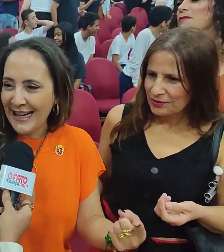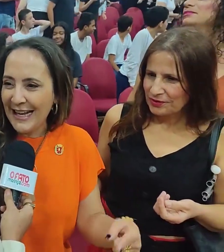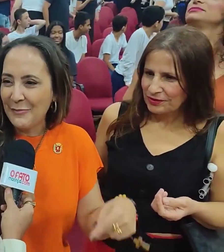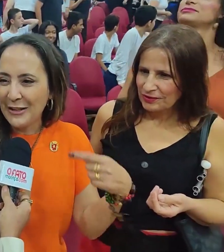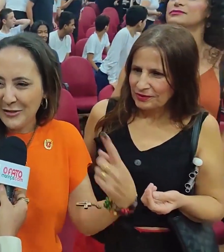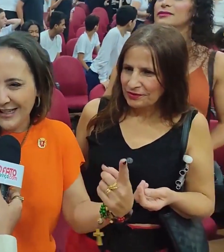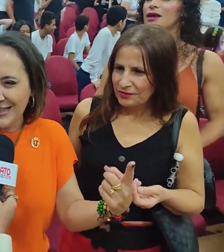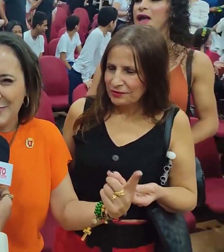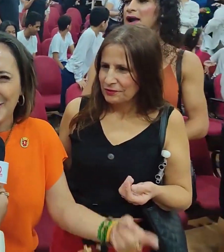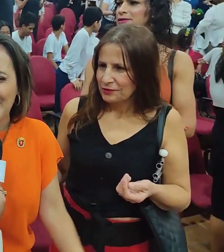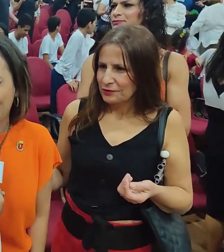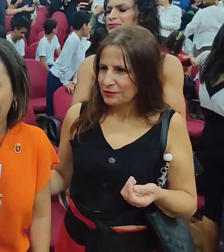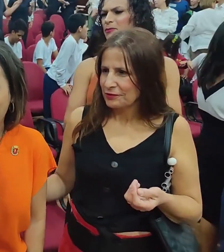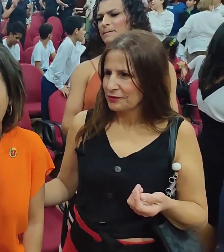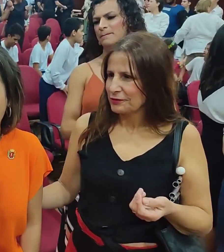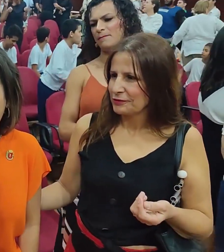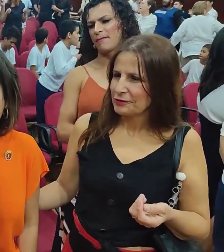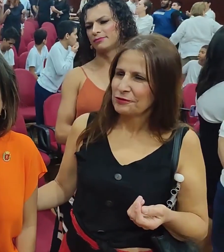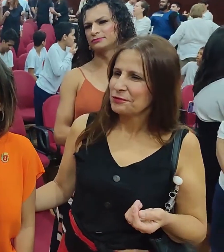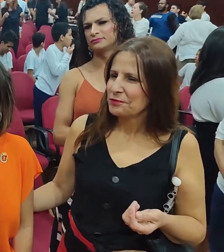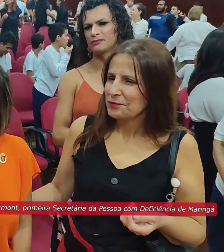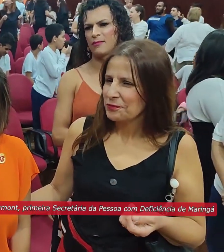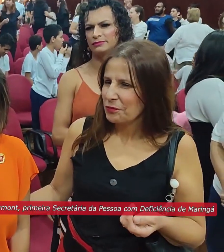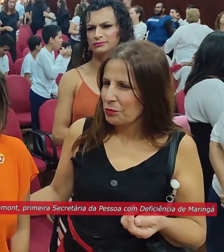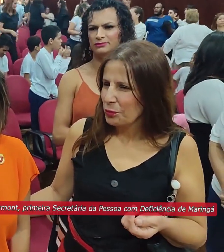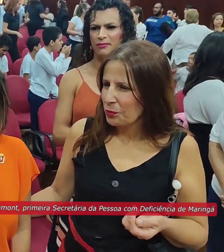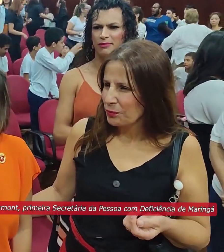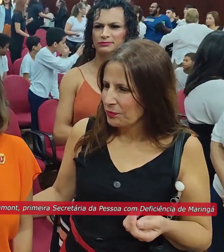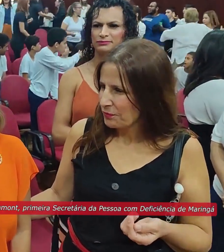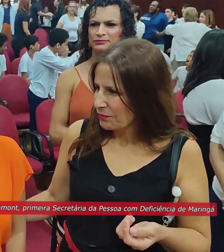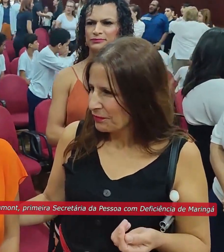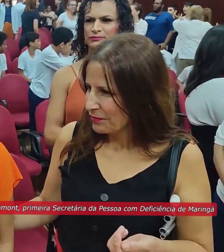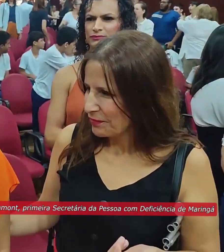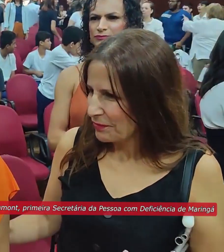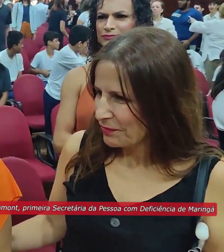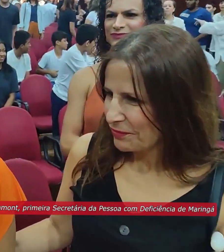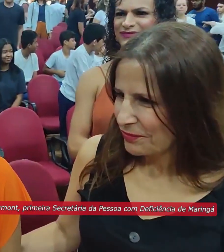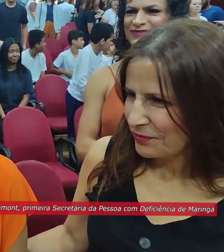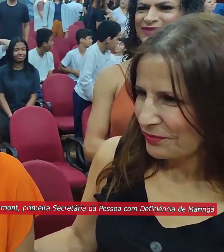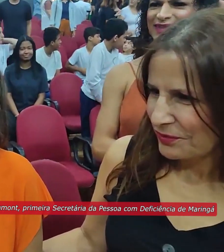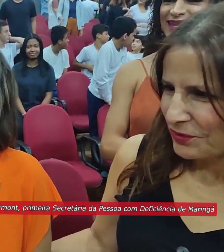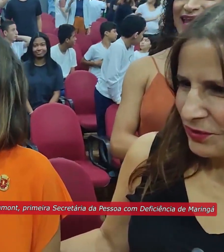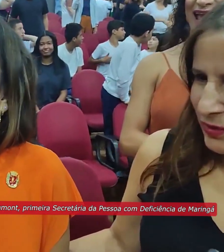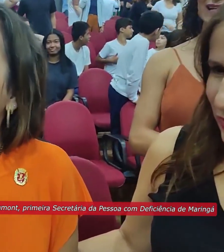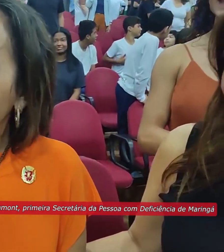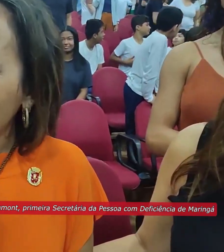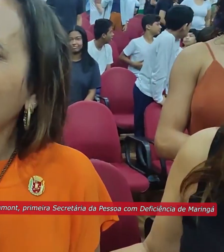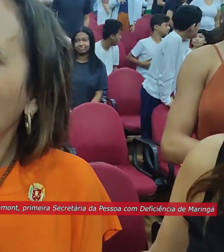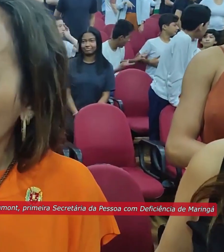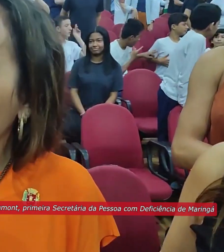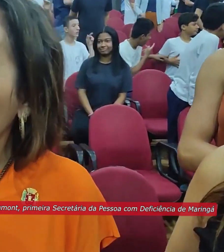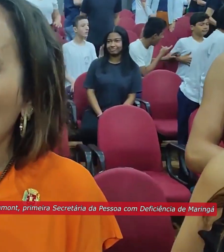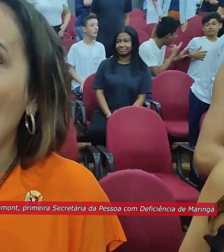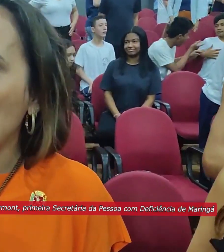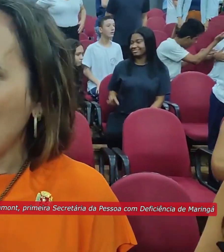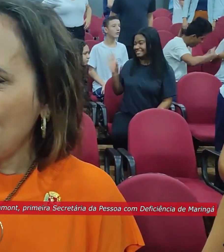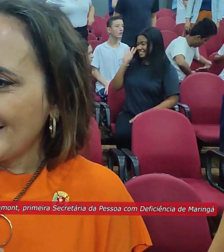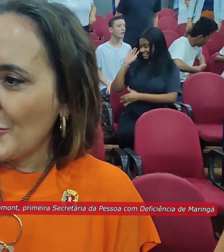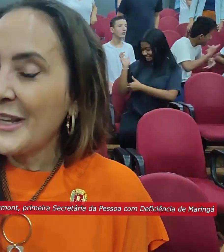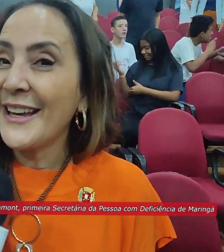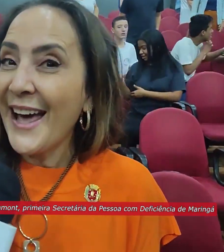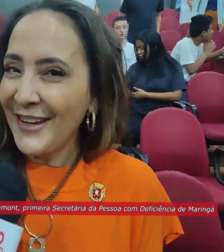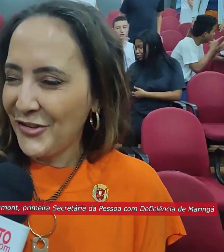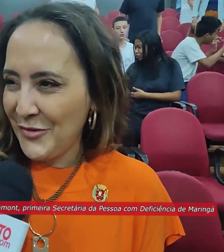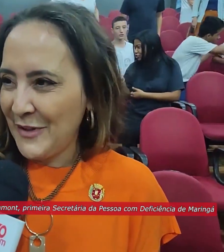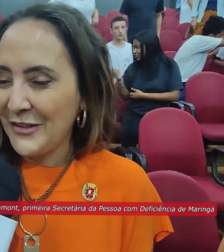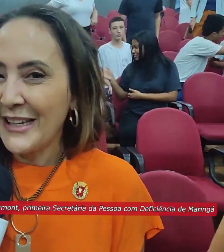para Maringá e para todas as pessoas com deficiência. E você pediu a Deus, para que eu estou? Qual é o meu instrumento? Exatamente. Né? Qual é a minha